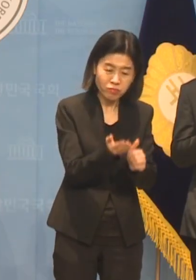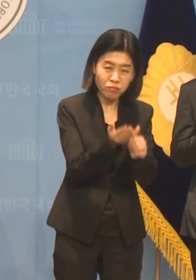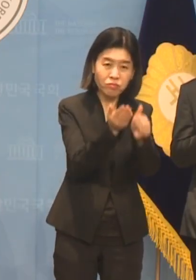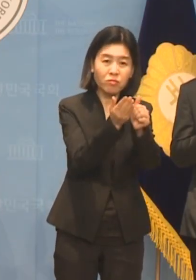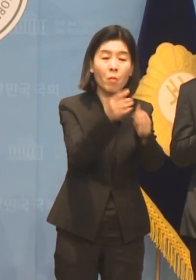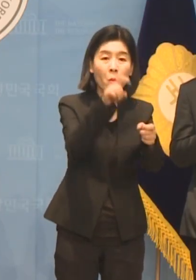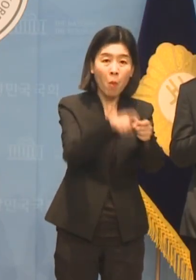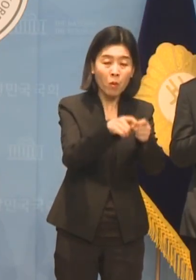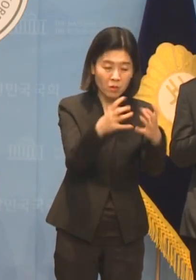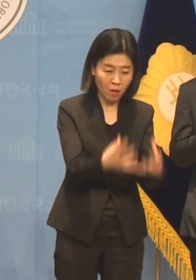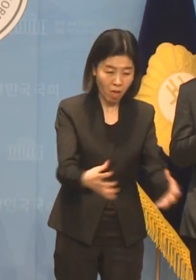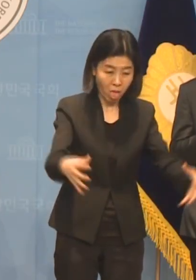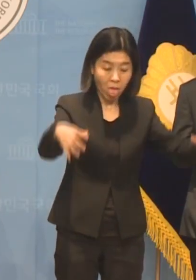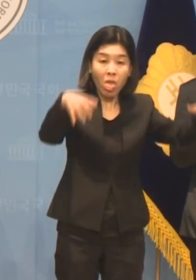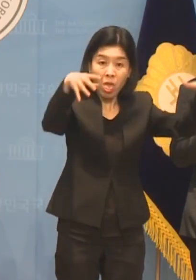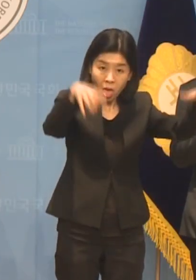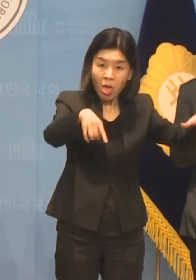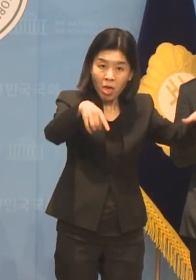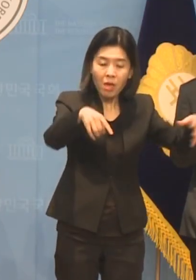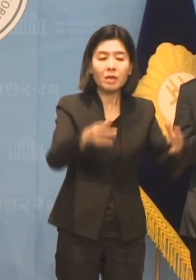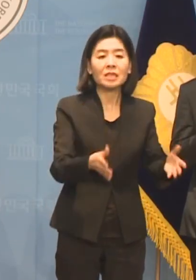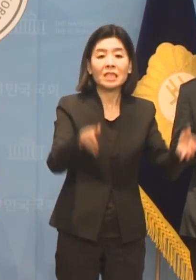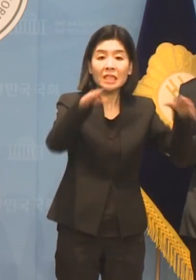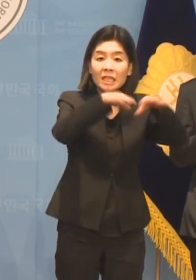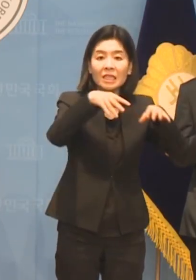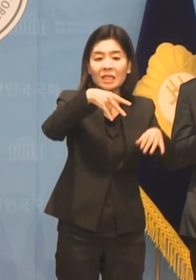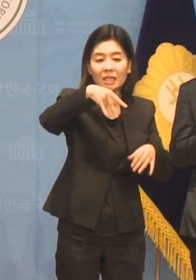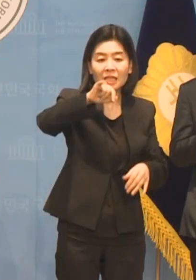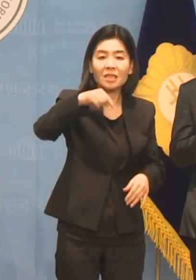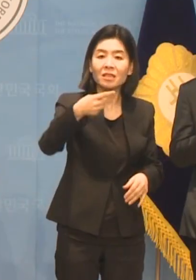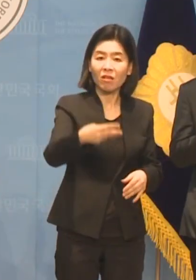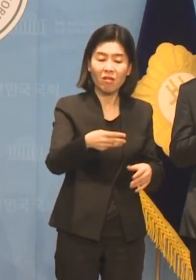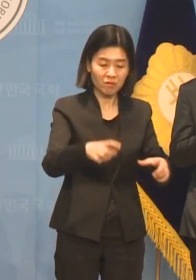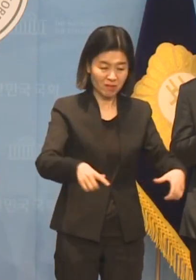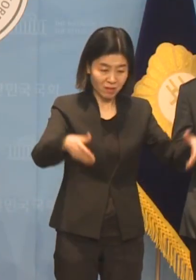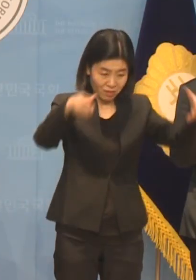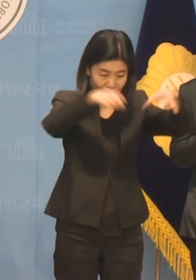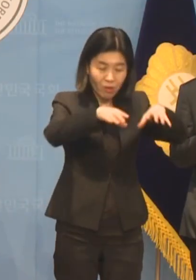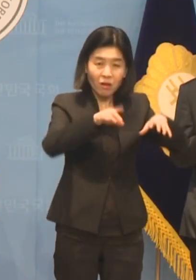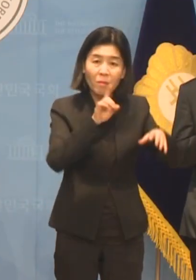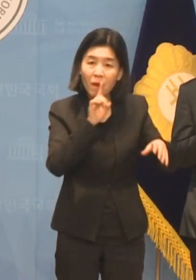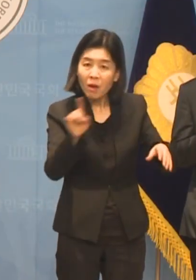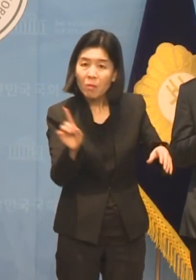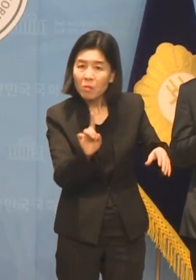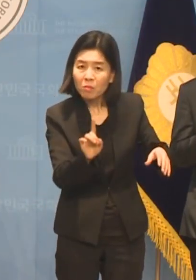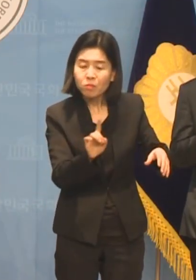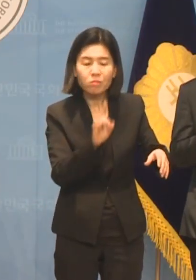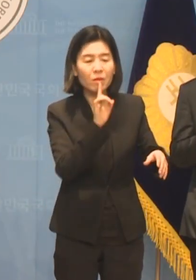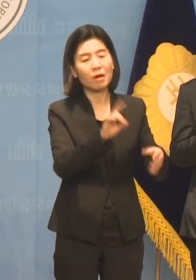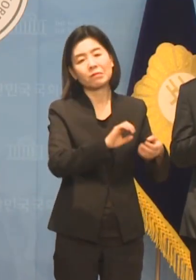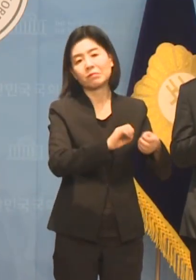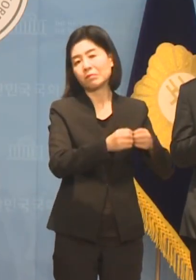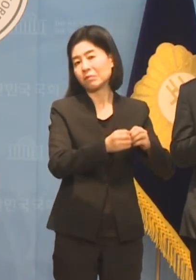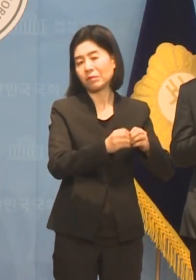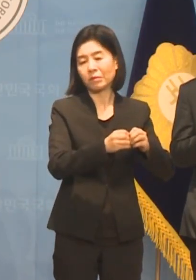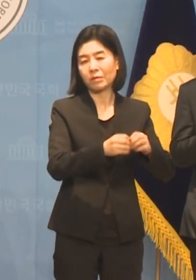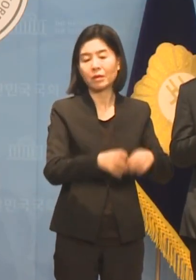이 양어장들을 관리하는 시설이라고 주장을 또한 하고 있습니다. 이는 궤변에